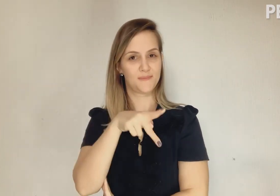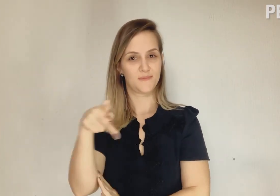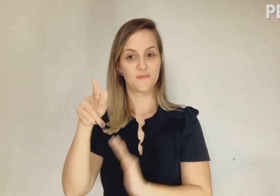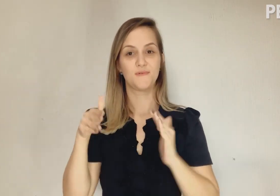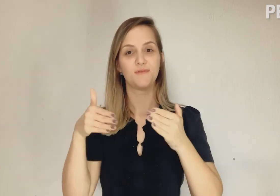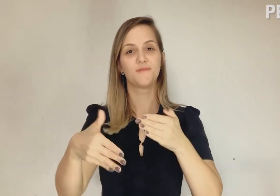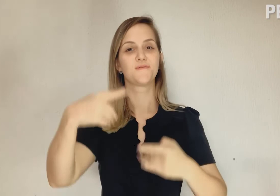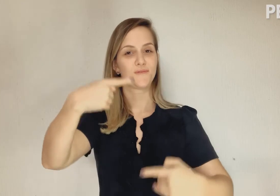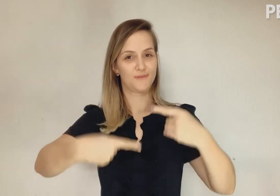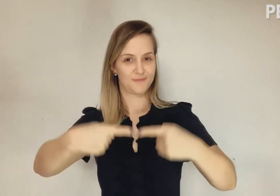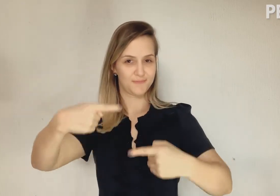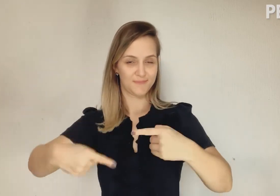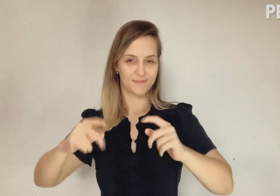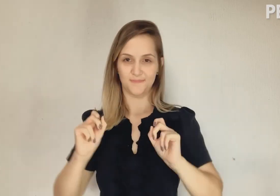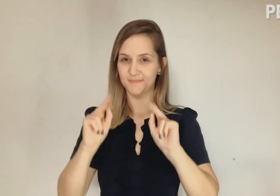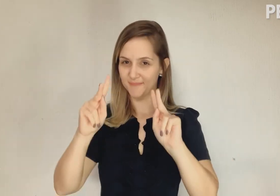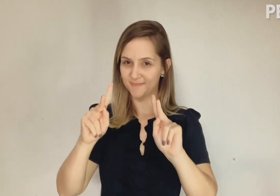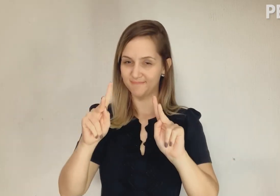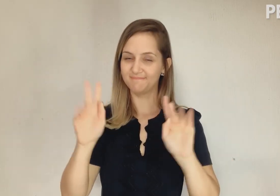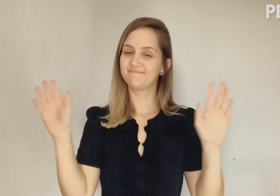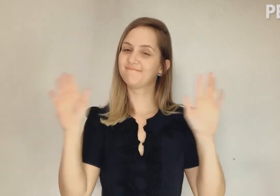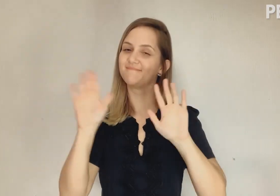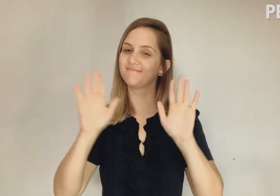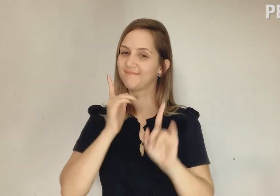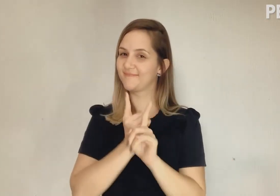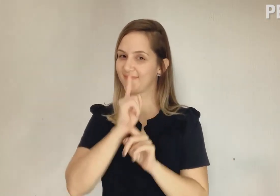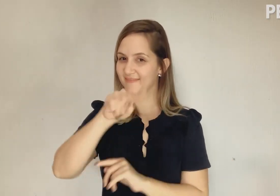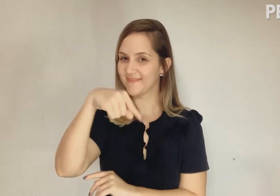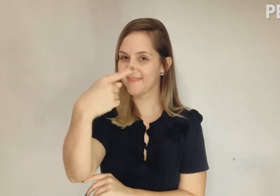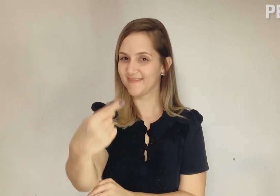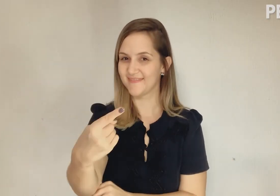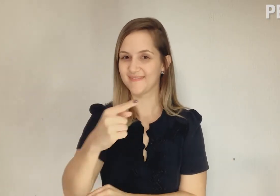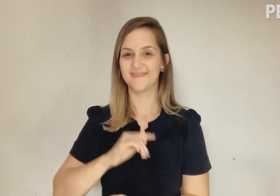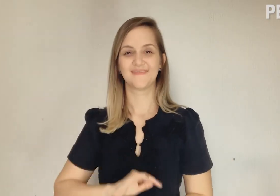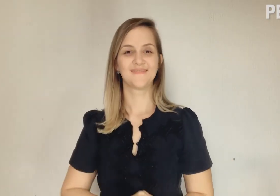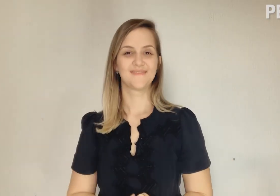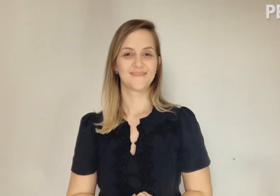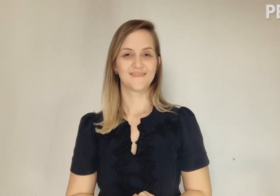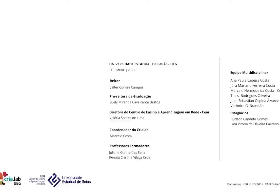tenha dúvidas, anote e pergunte ao seu professor no fórum de discussões. Até breve!